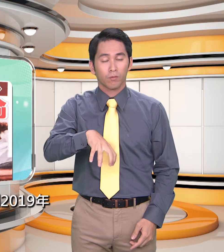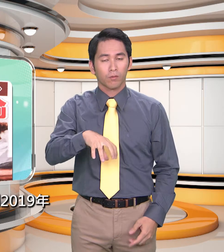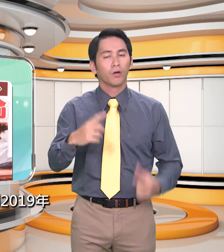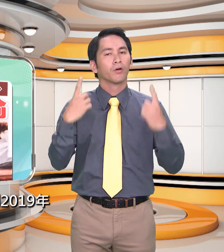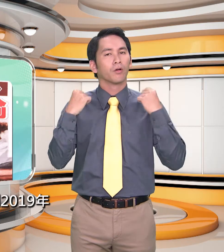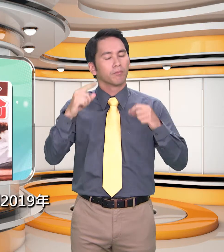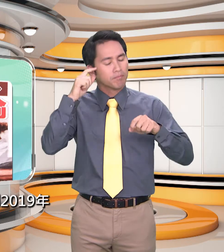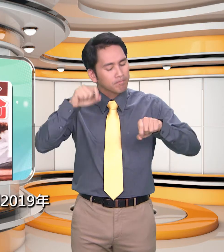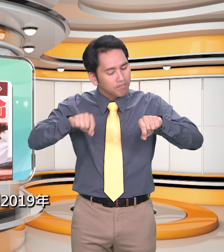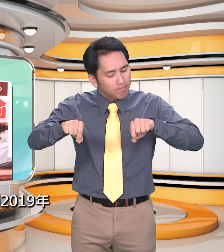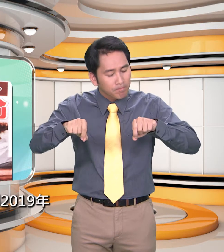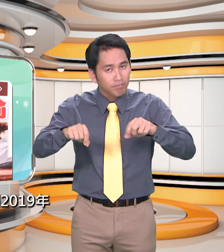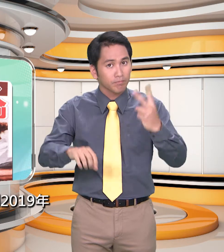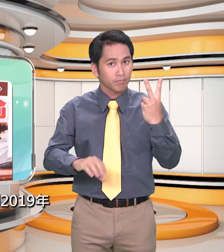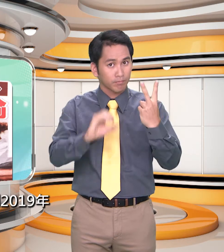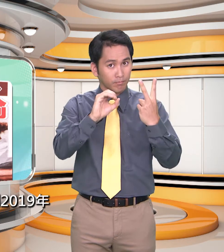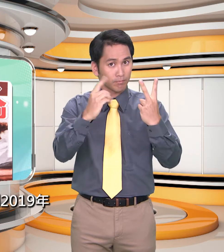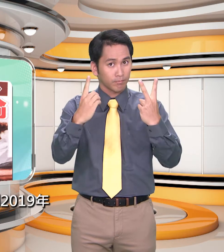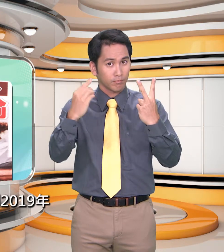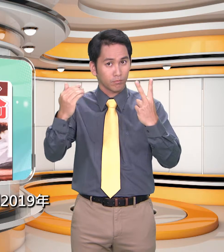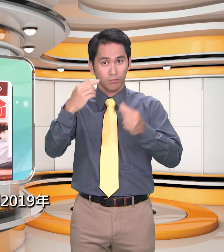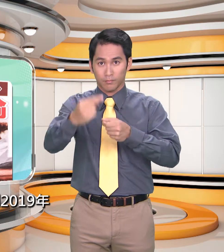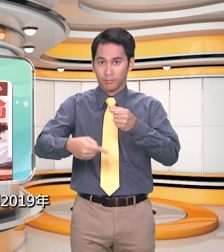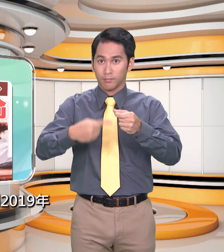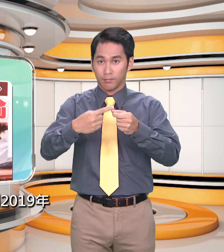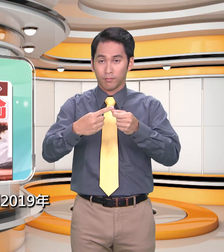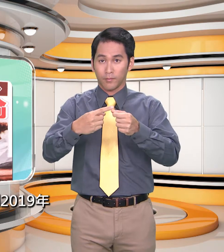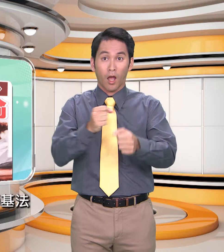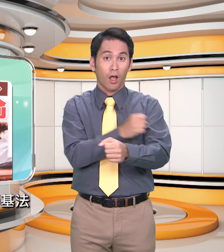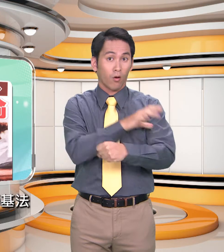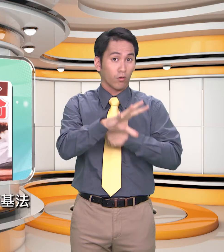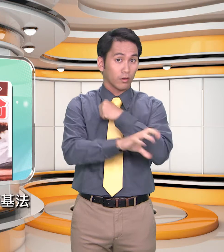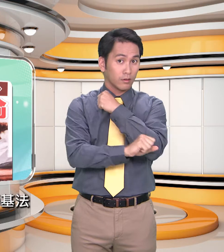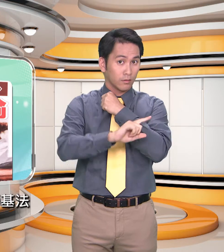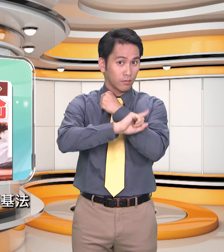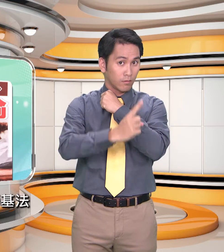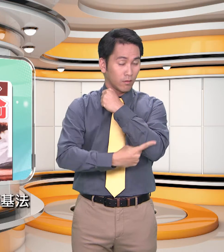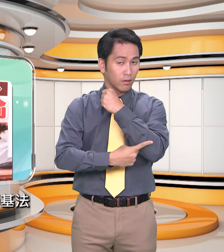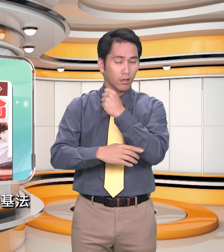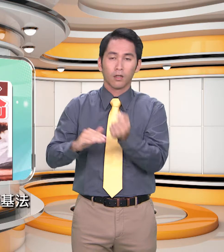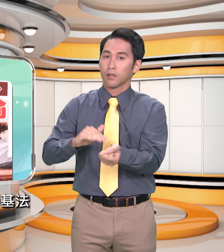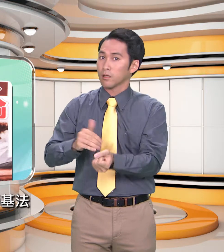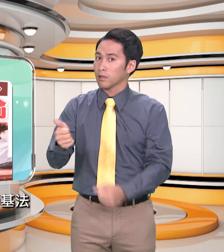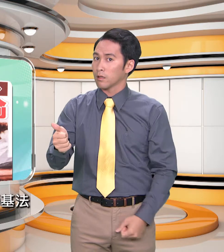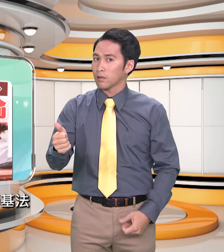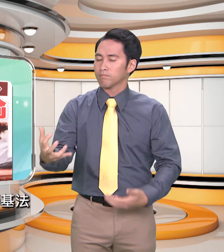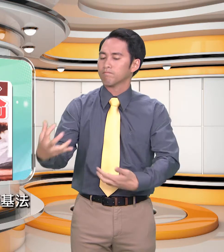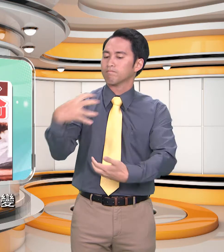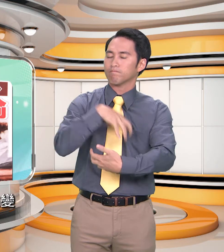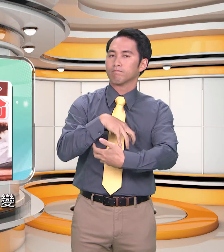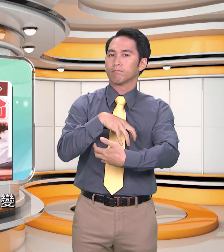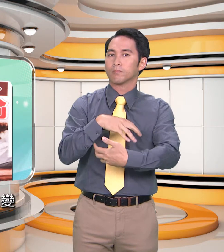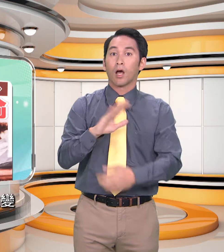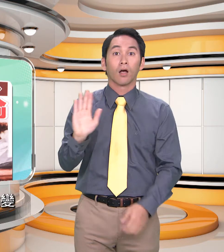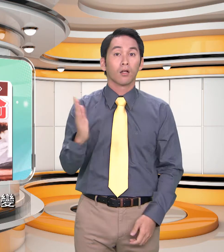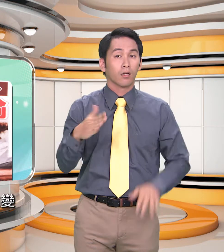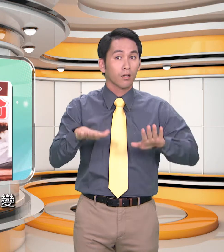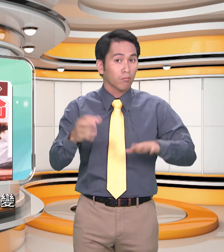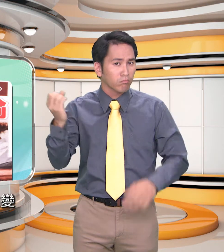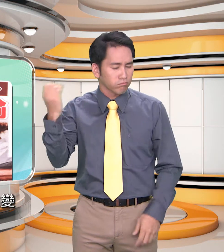卫福部原先规划2019年要将医师纳入劳基法，现在传出可能